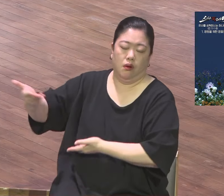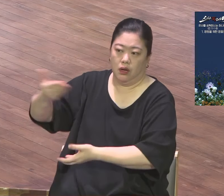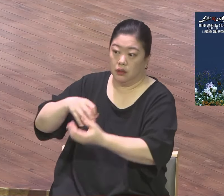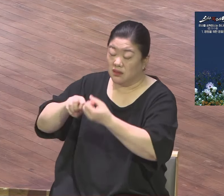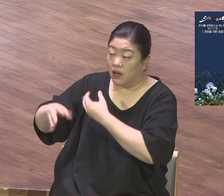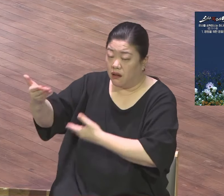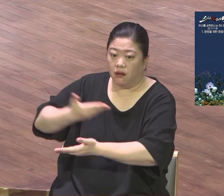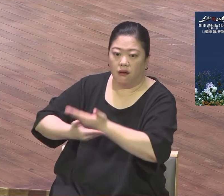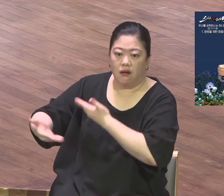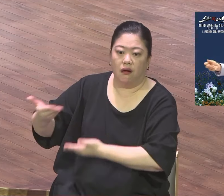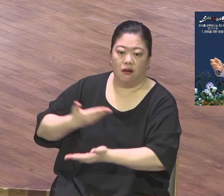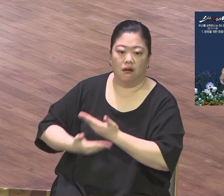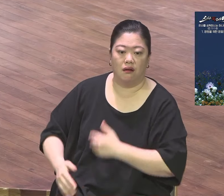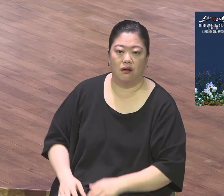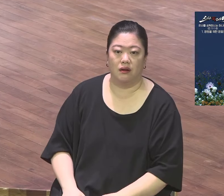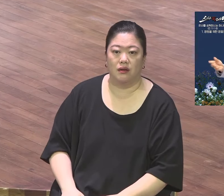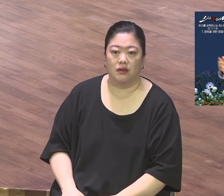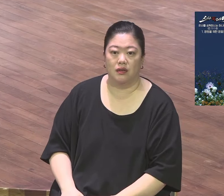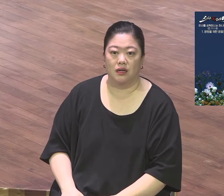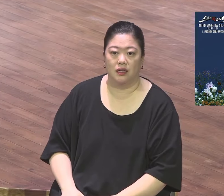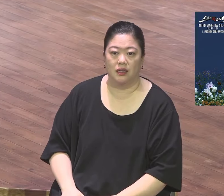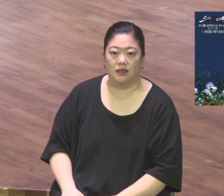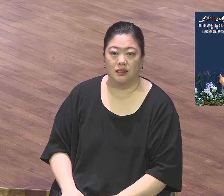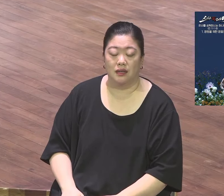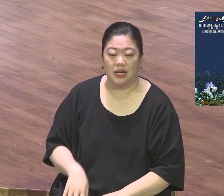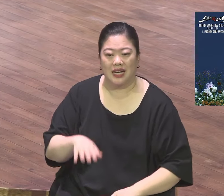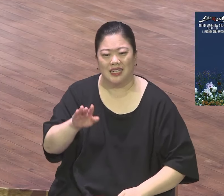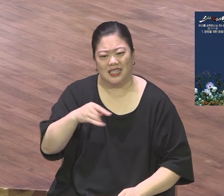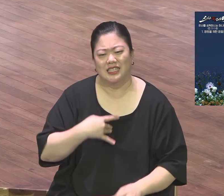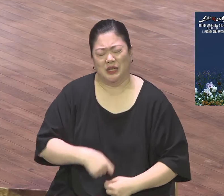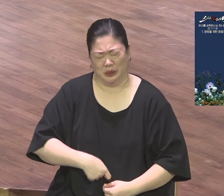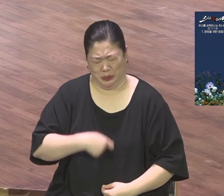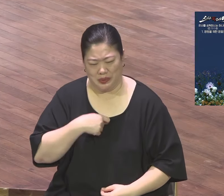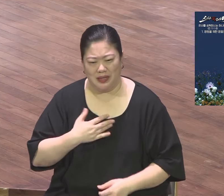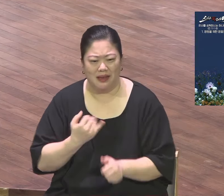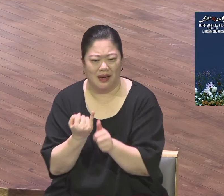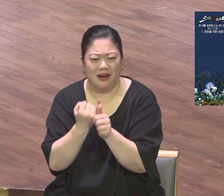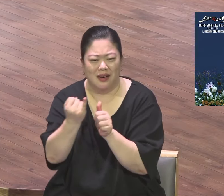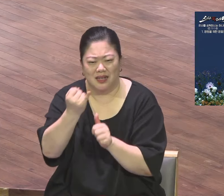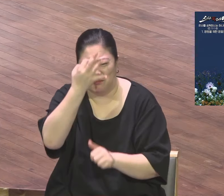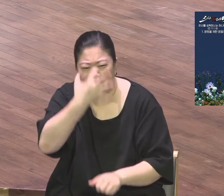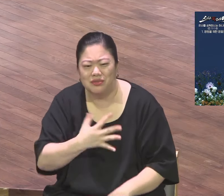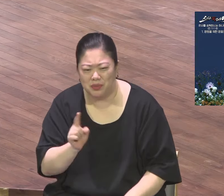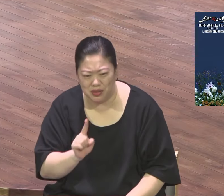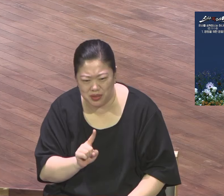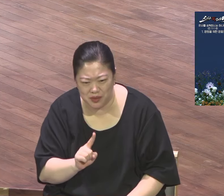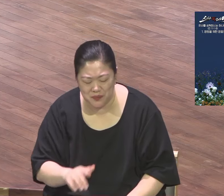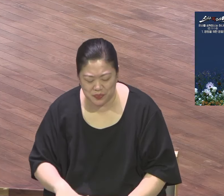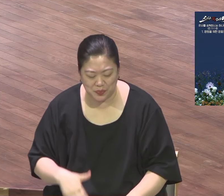아, 집에 생활비는 그냥 띄엄띄엄 주면서 교회는 다 들었어.